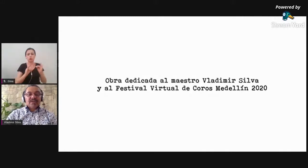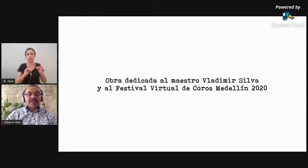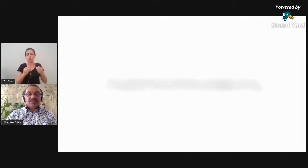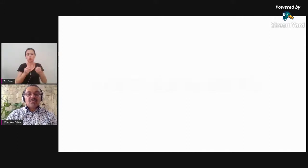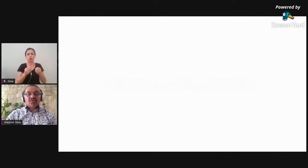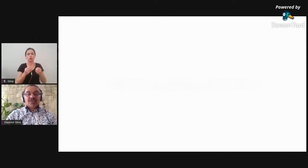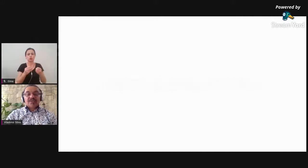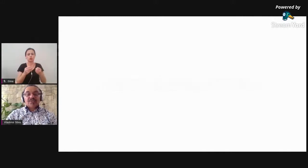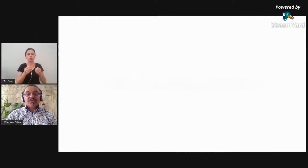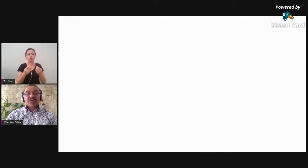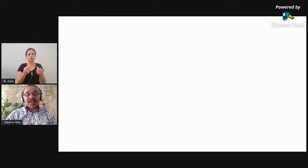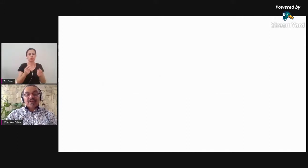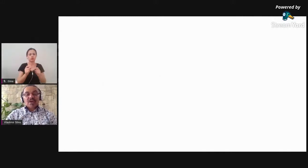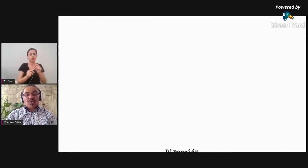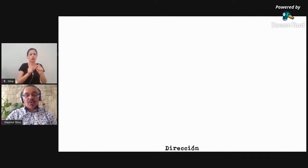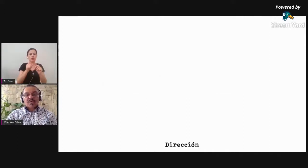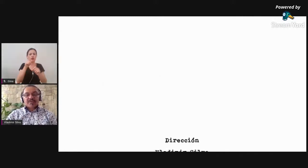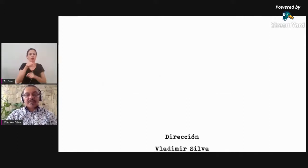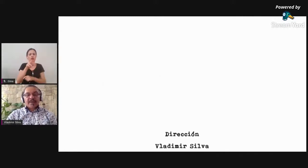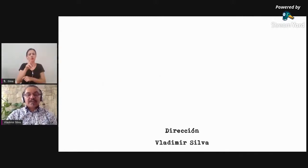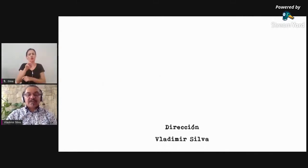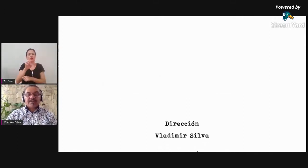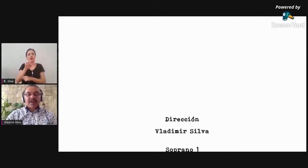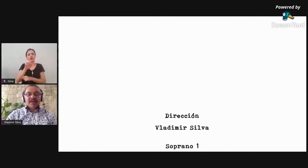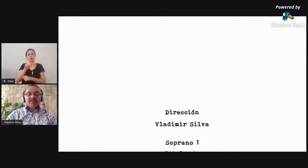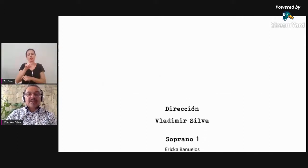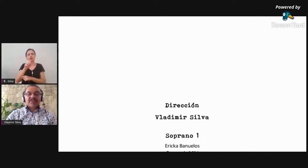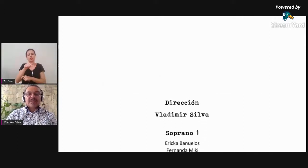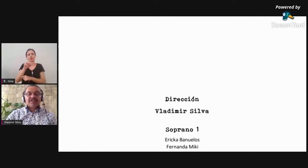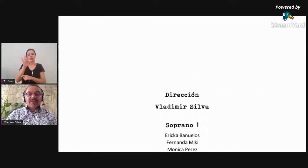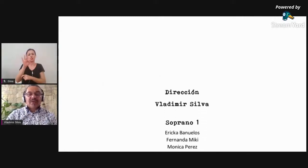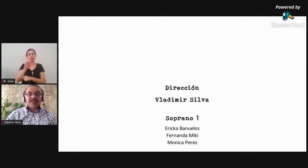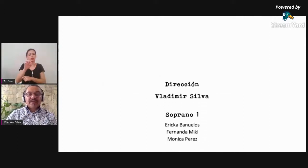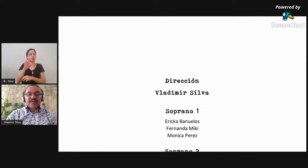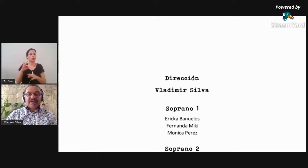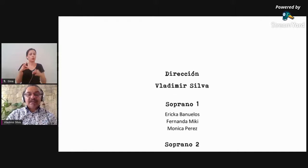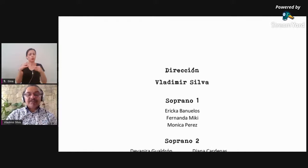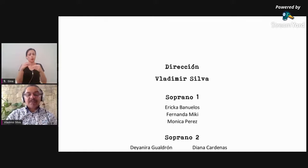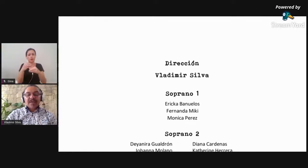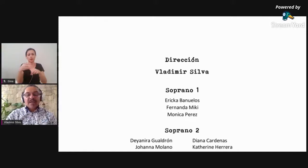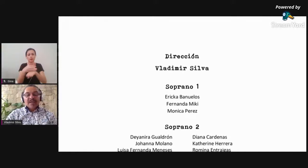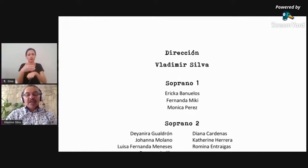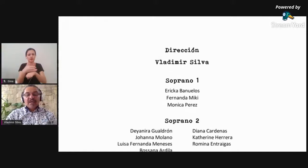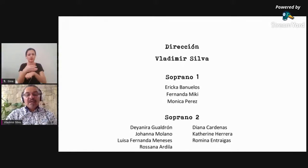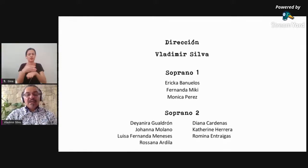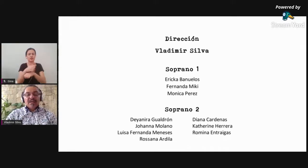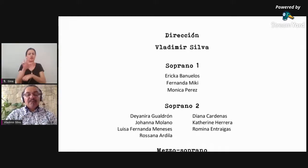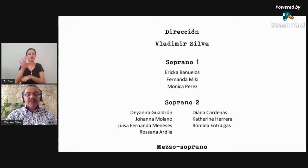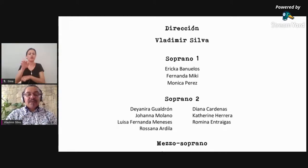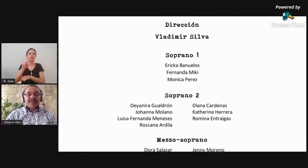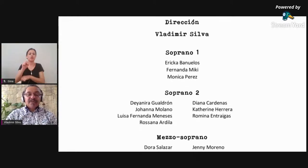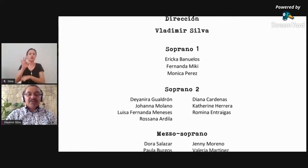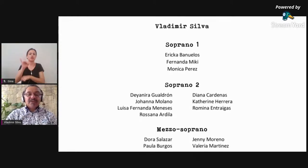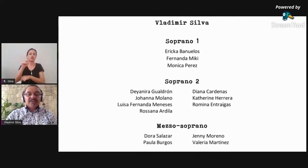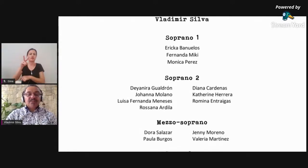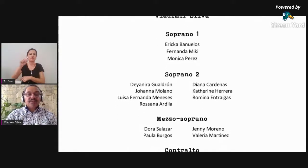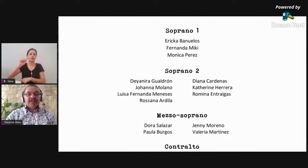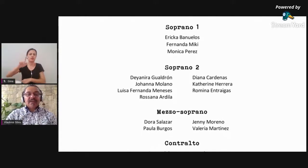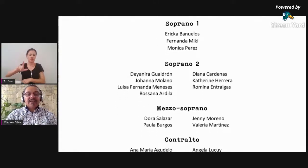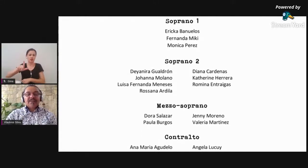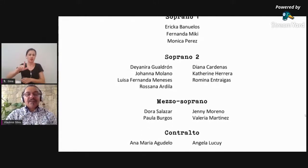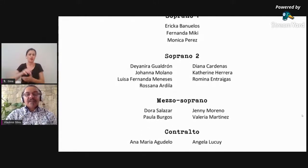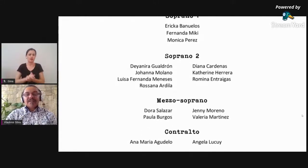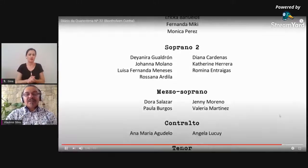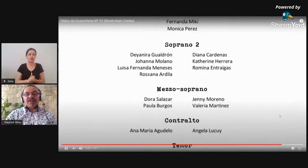são regentes dos 80 coros que participaram desse festival em Medellín. E é impressionante,